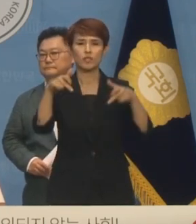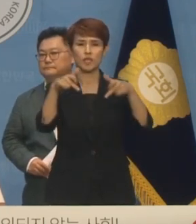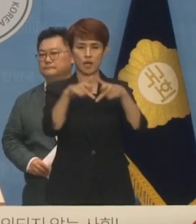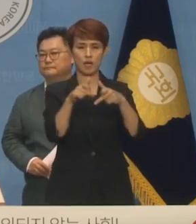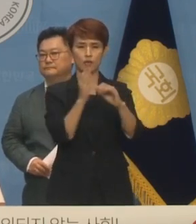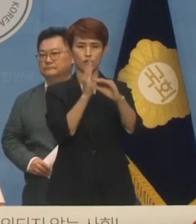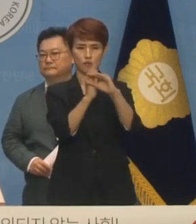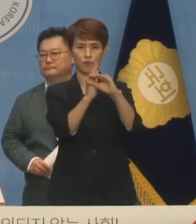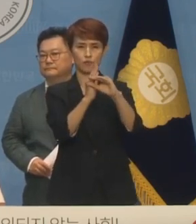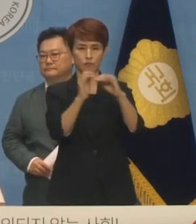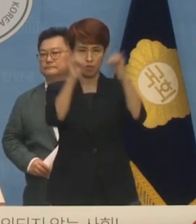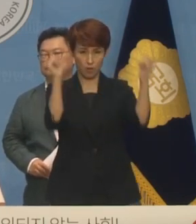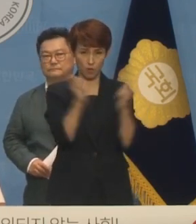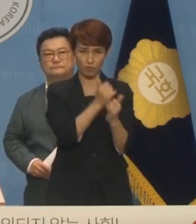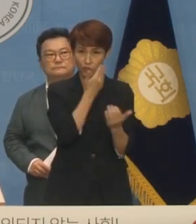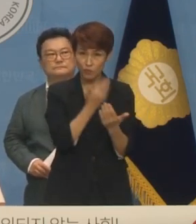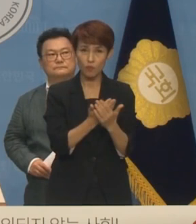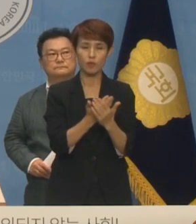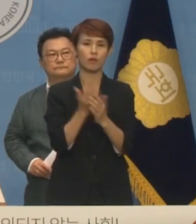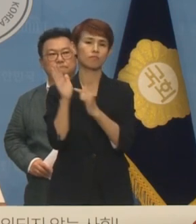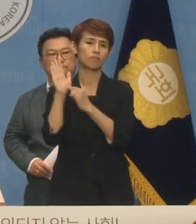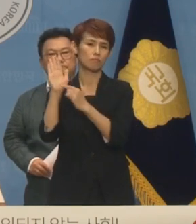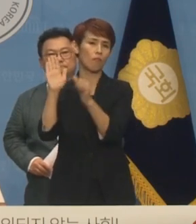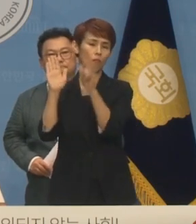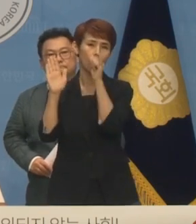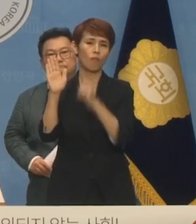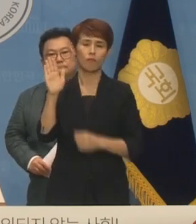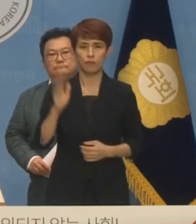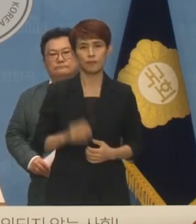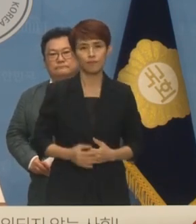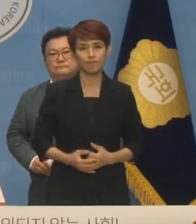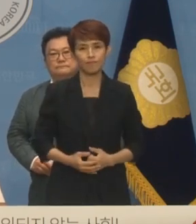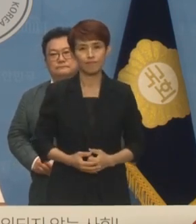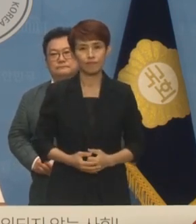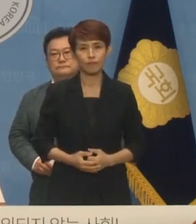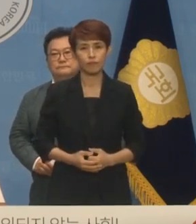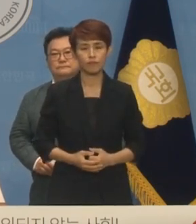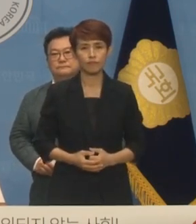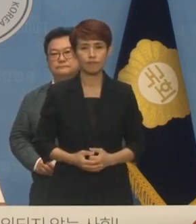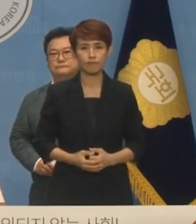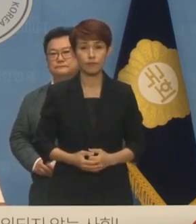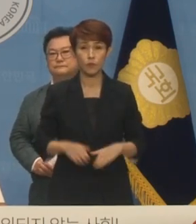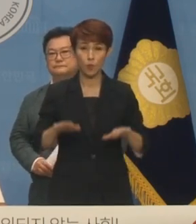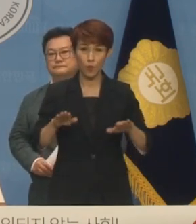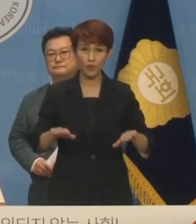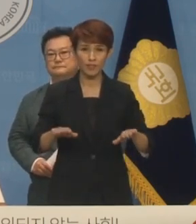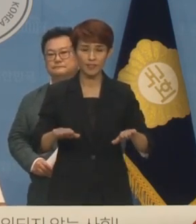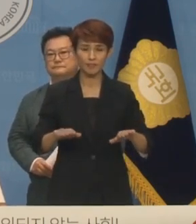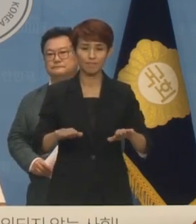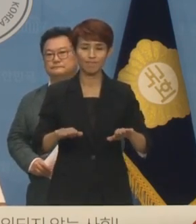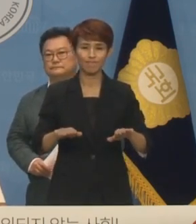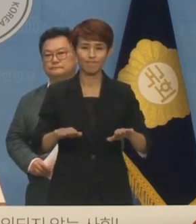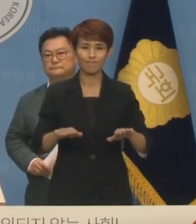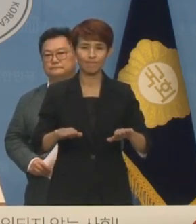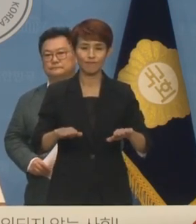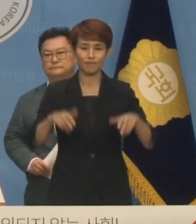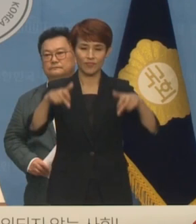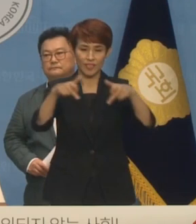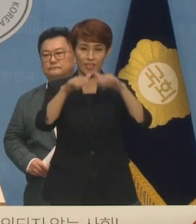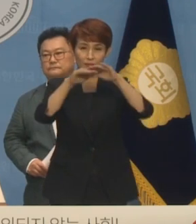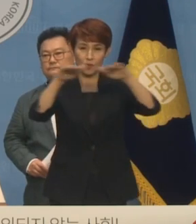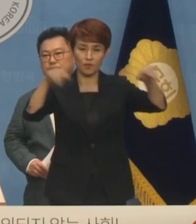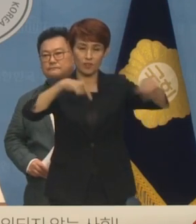주류화의 중요성을 명시적으로 표현하고 있습니다. 그런 의미에서 오늘 대표 발의한